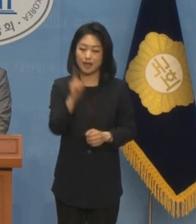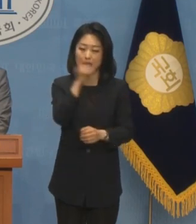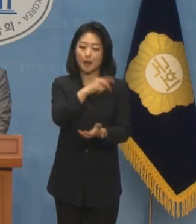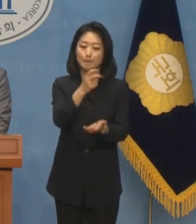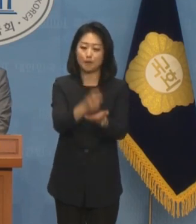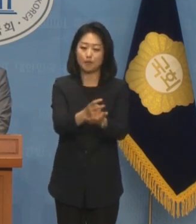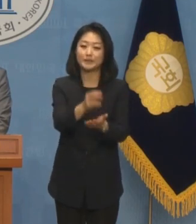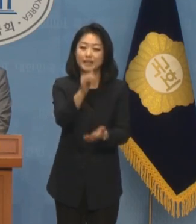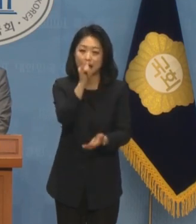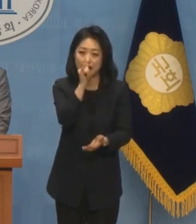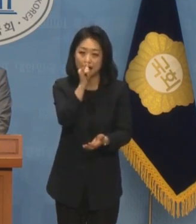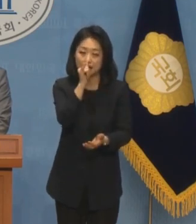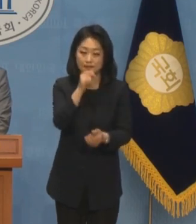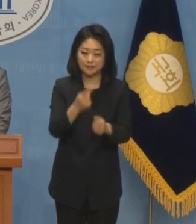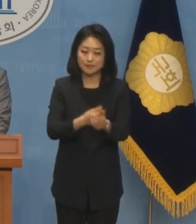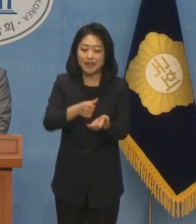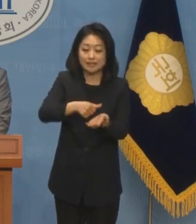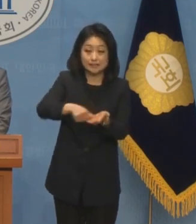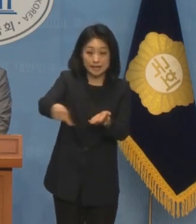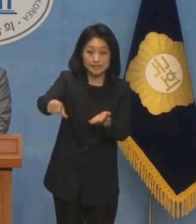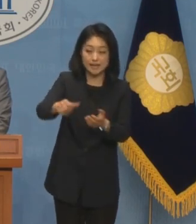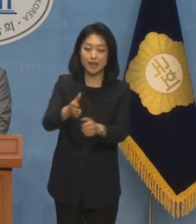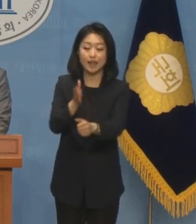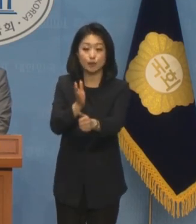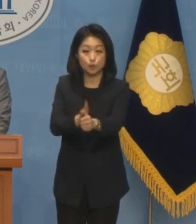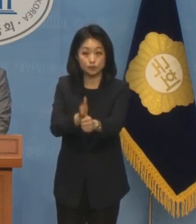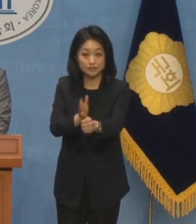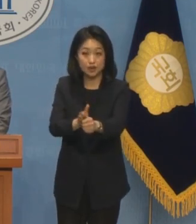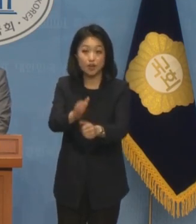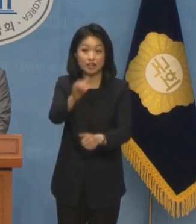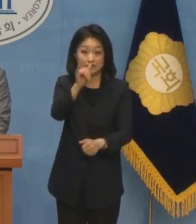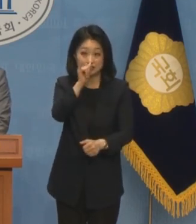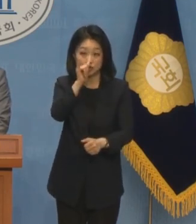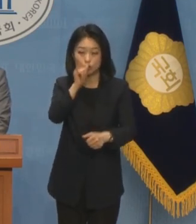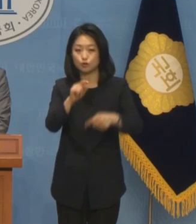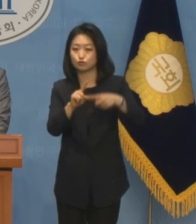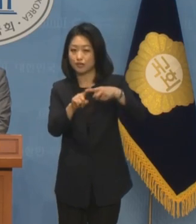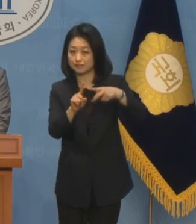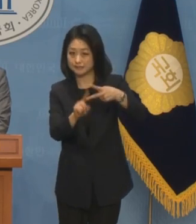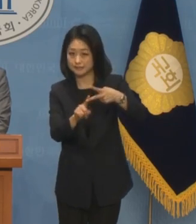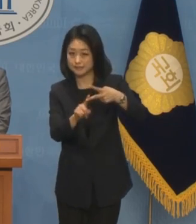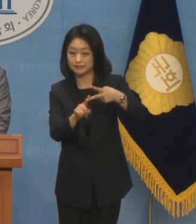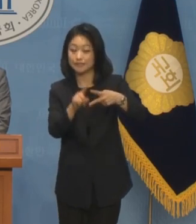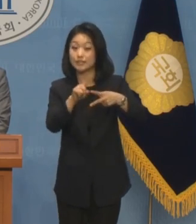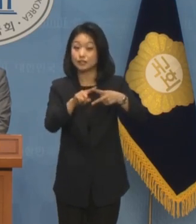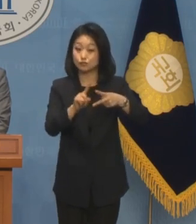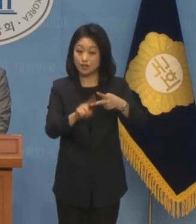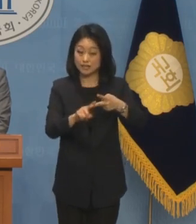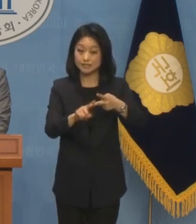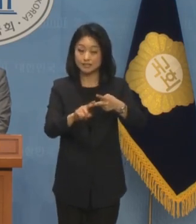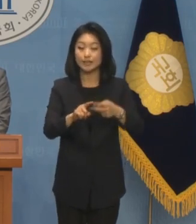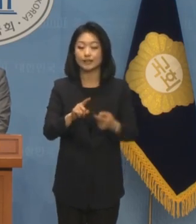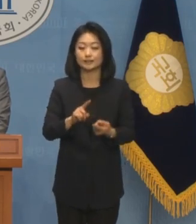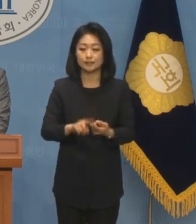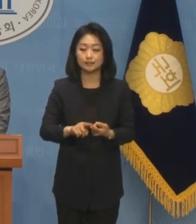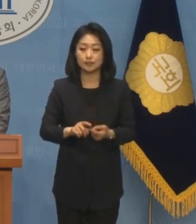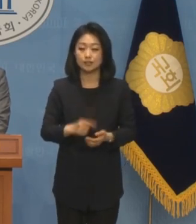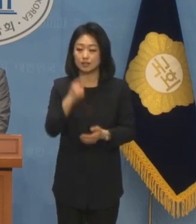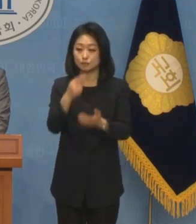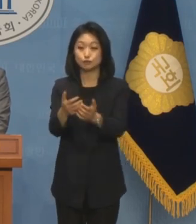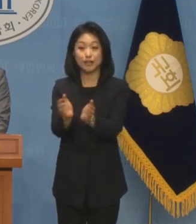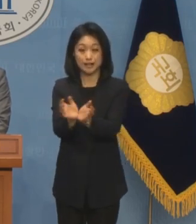있으므로 어 삭제해 주었으면 좋겠다 하는 내용이 두 가지 있었는데이 두 가지 안에 대해서는